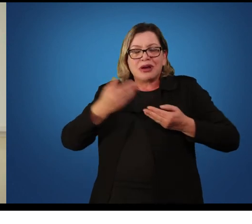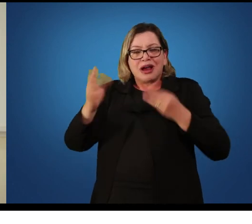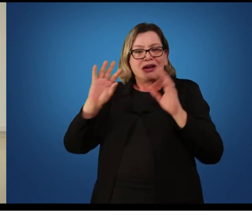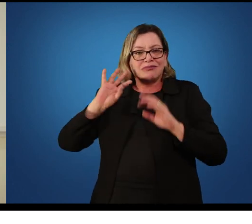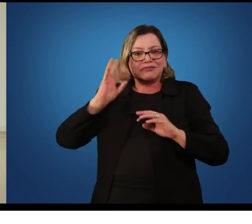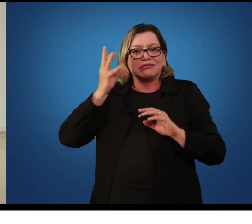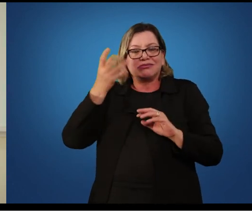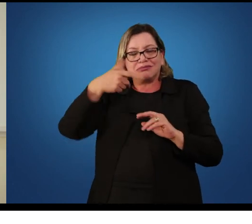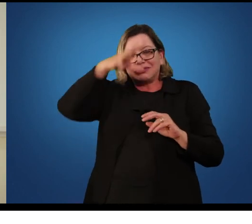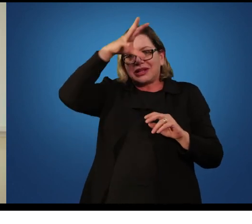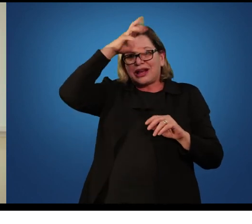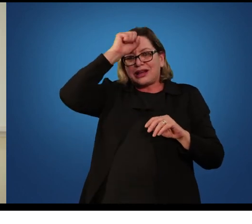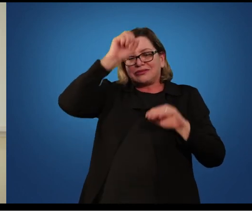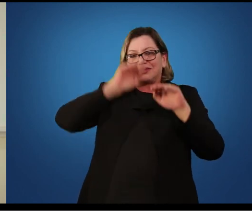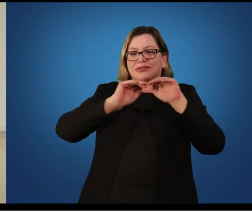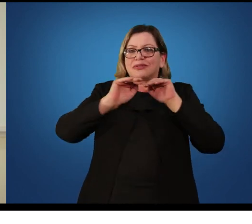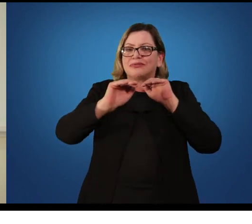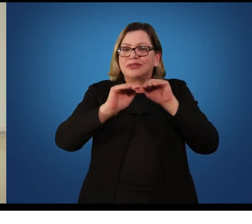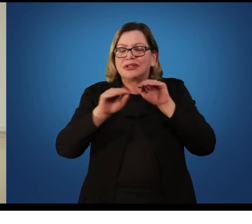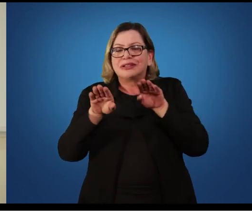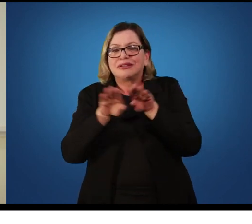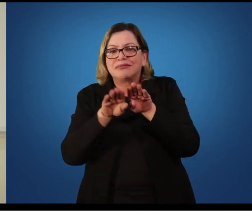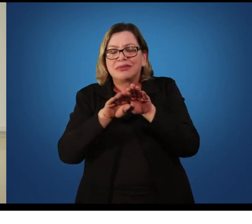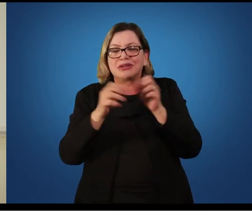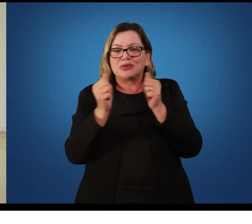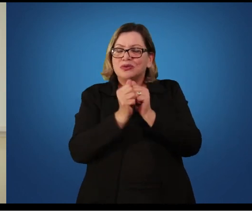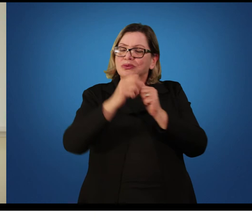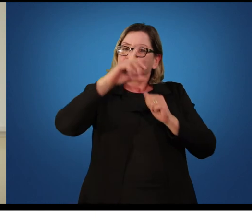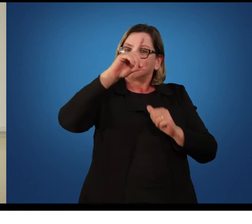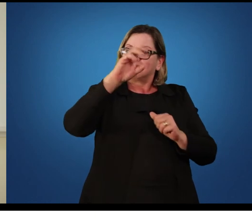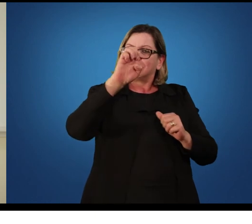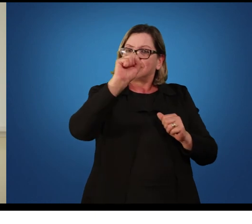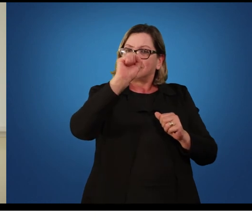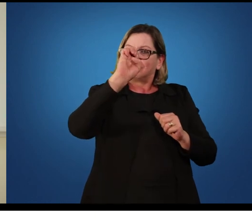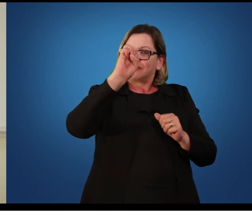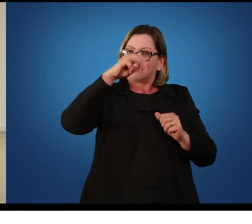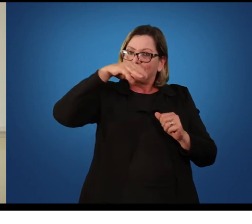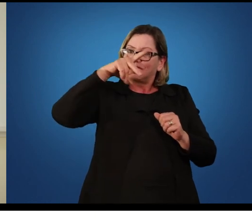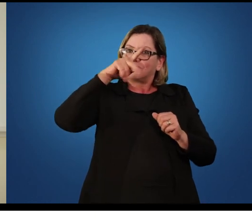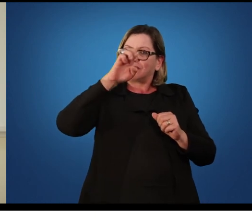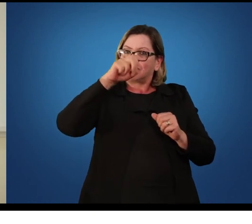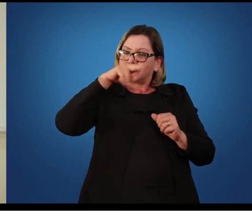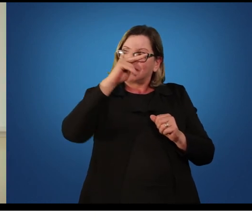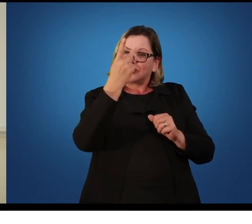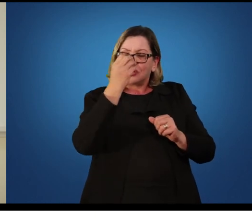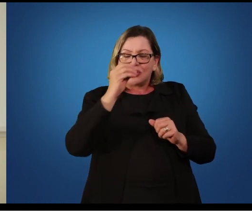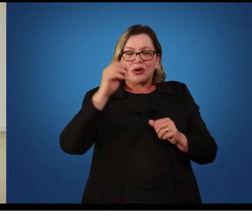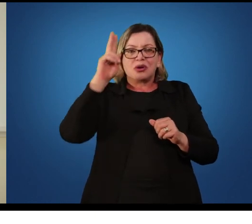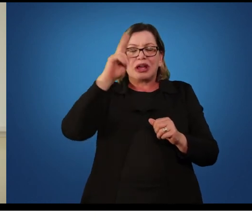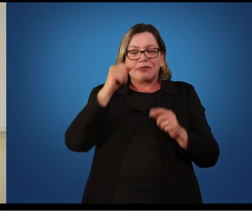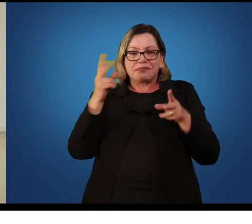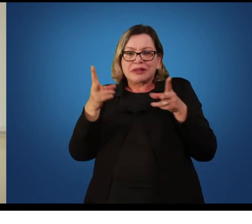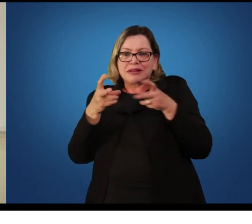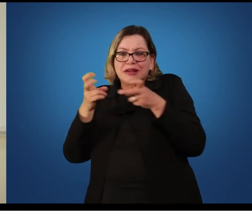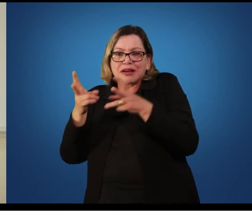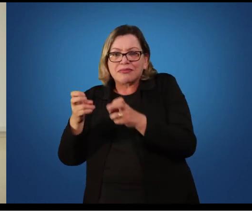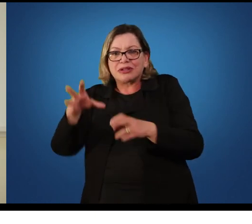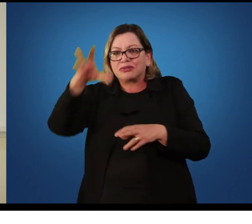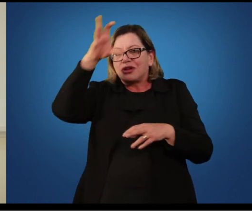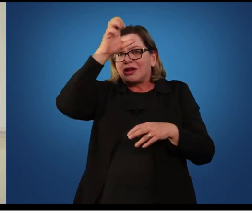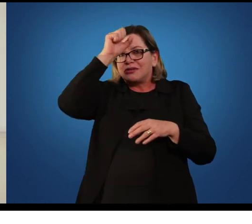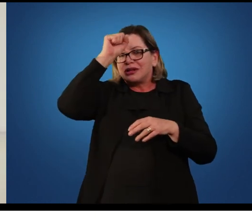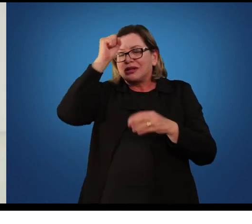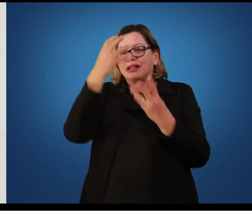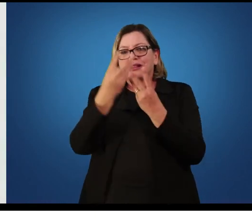aprendizagem motora e o desempenho motor considerando o aprendizado do aluno em determinadas habilidades